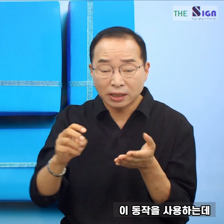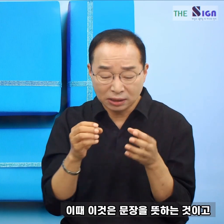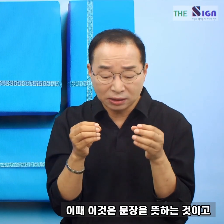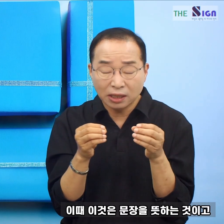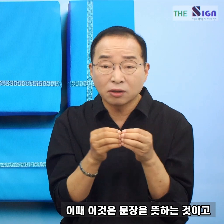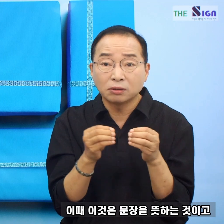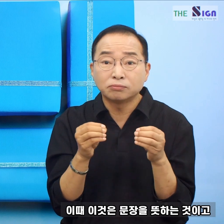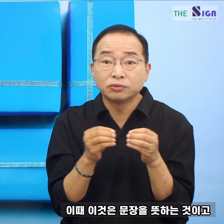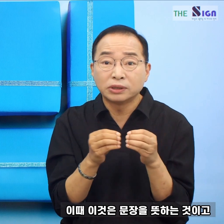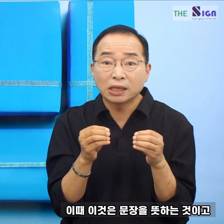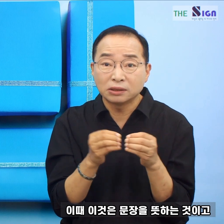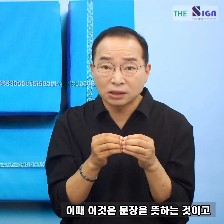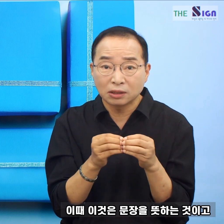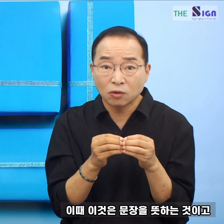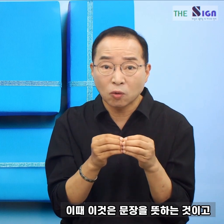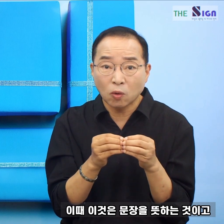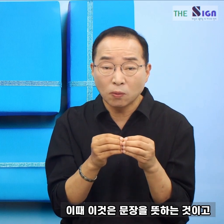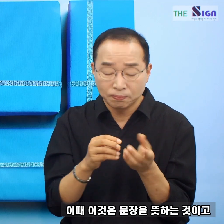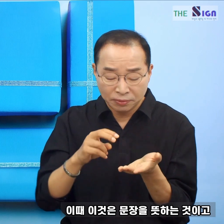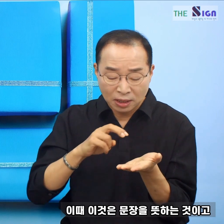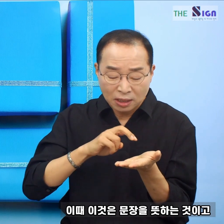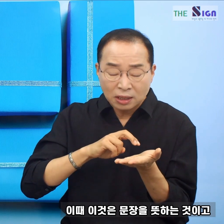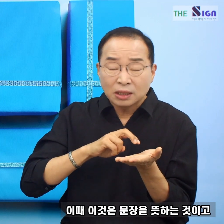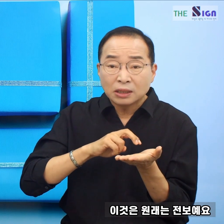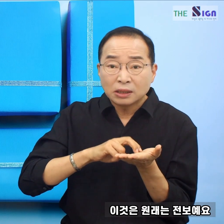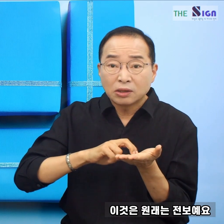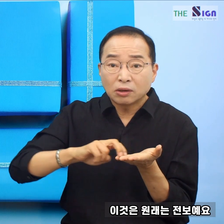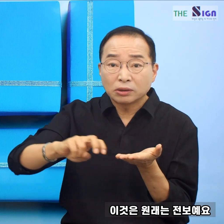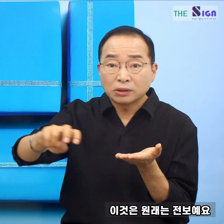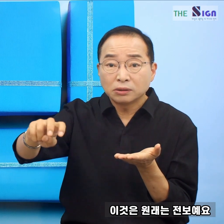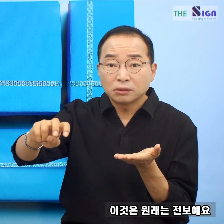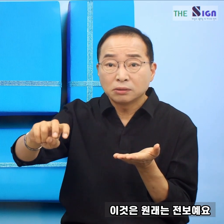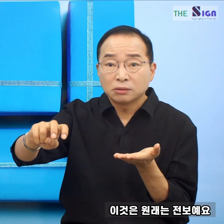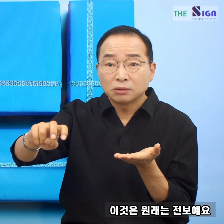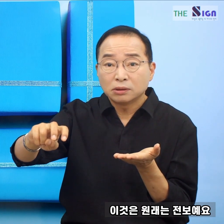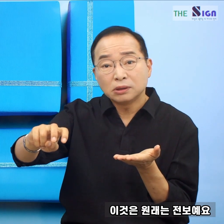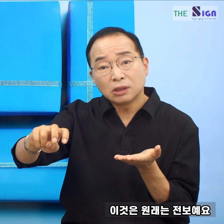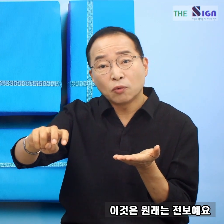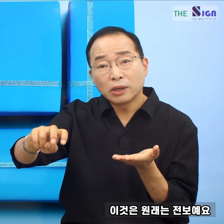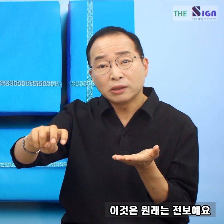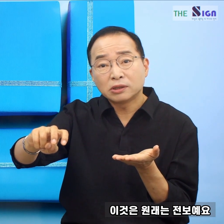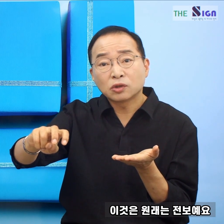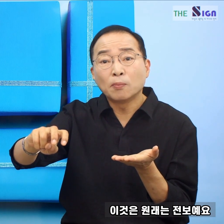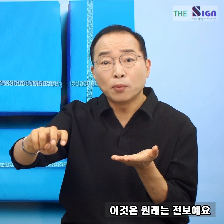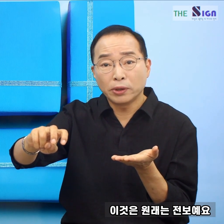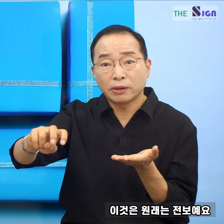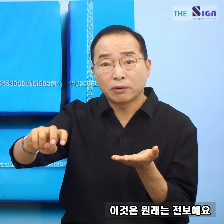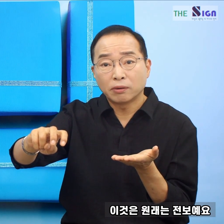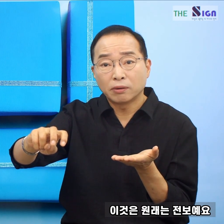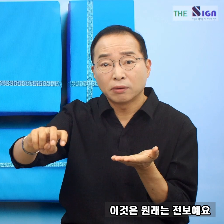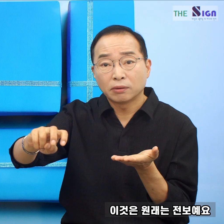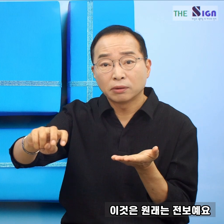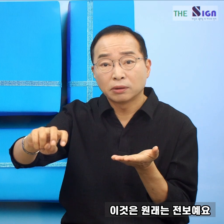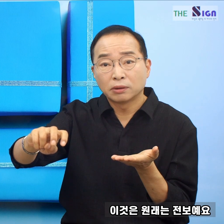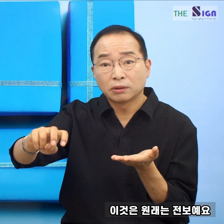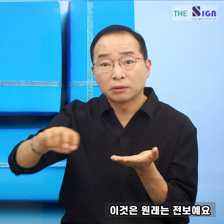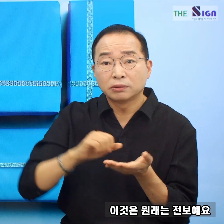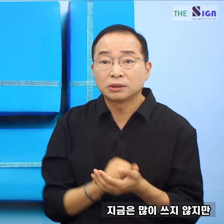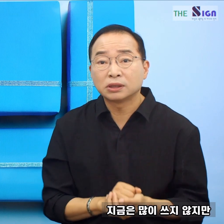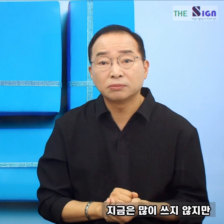이때 이거는 문장을 뜻하는 거고 이거는 이게 원래는 이제 전보예요. 지금 이제